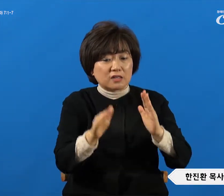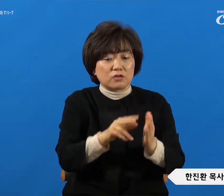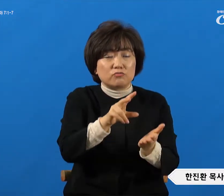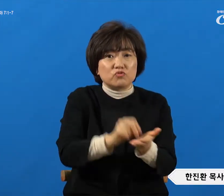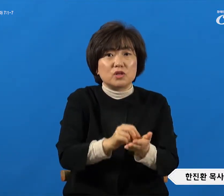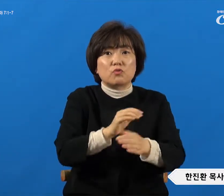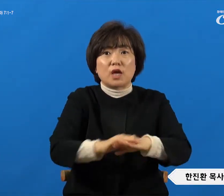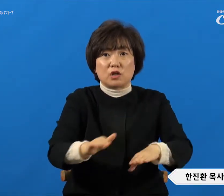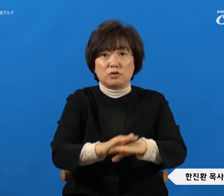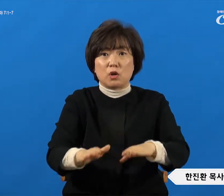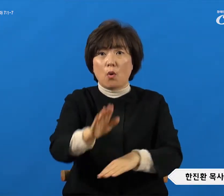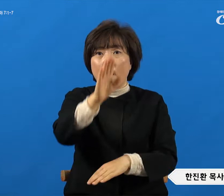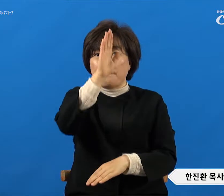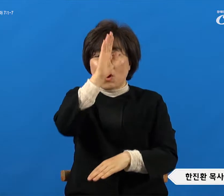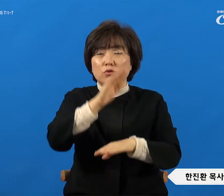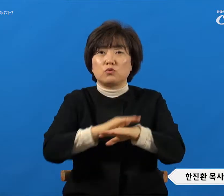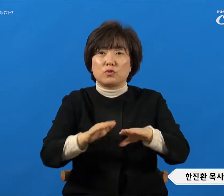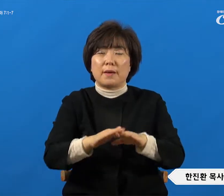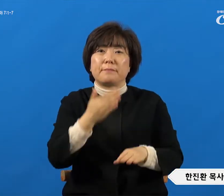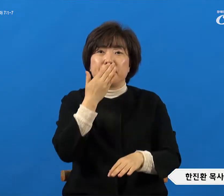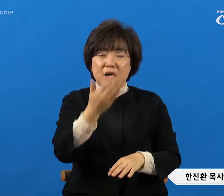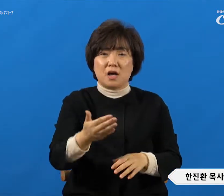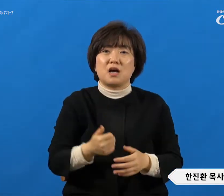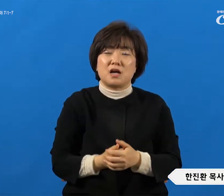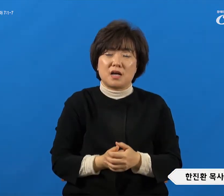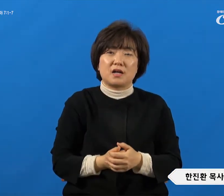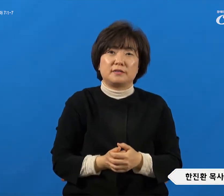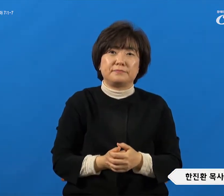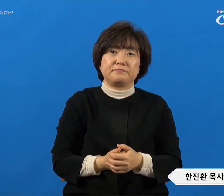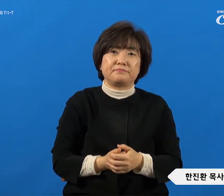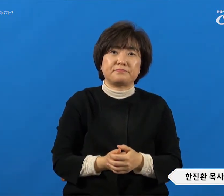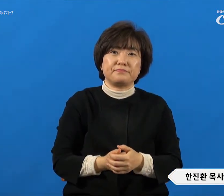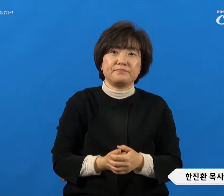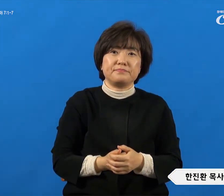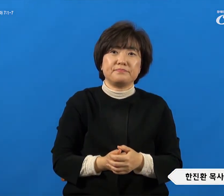문제도 해결되고 병도 나올 수 있습니다.